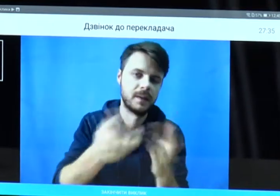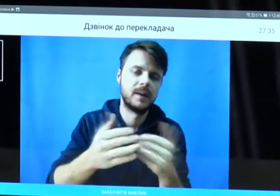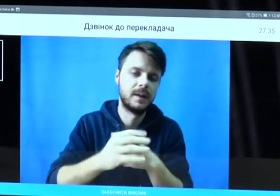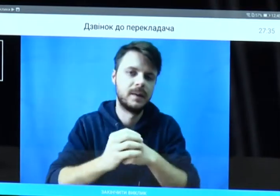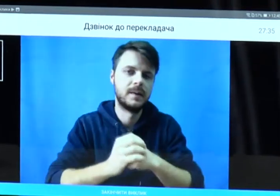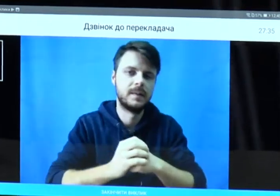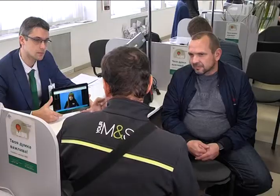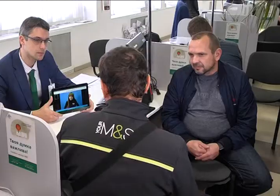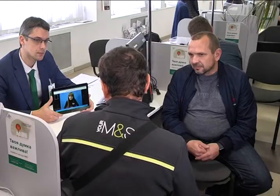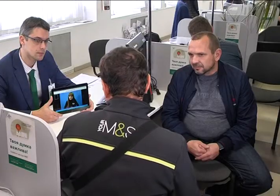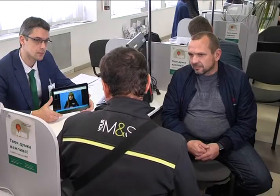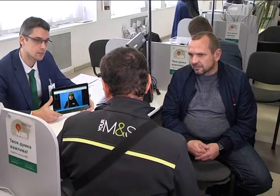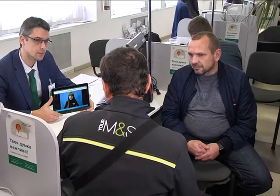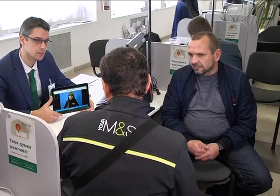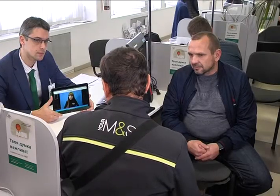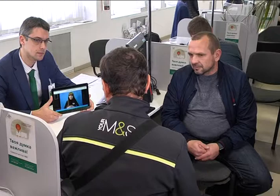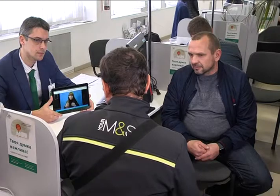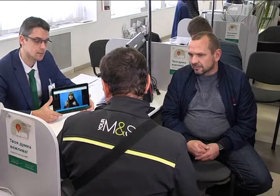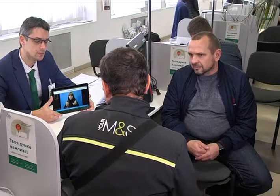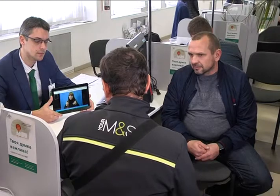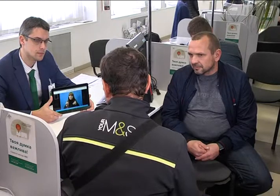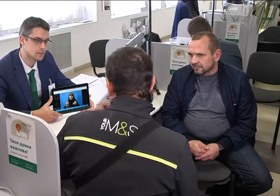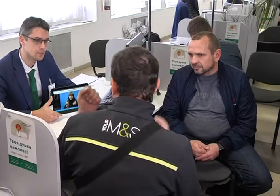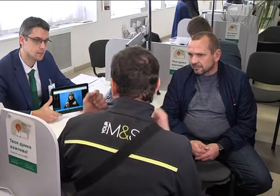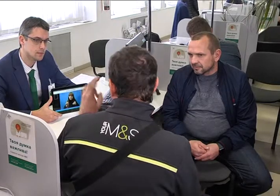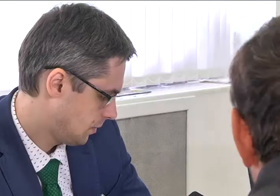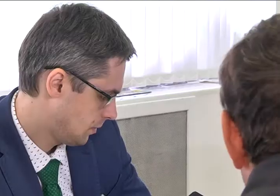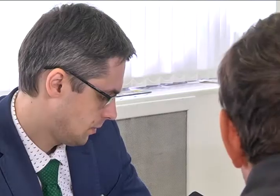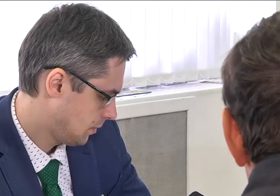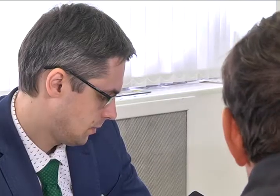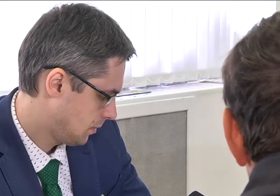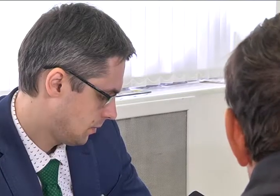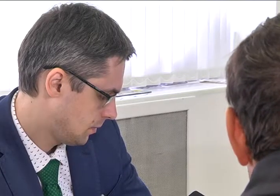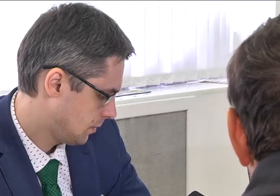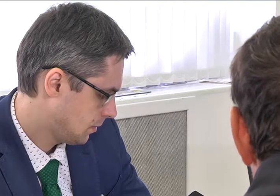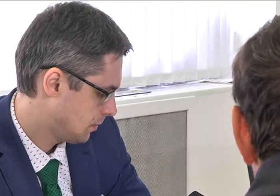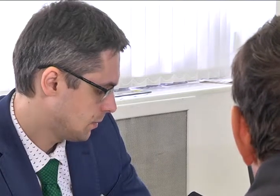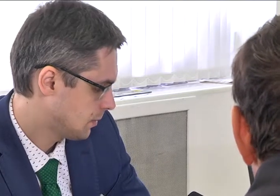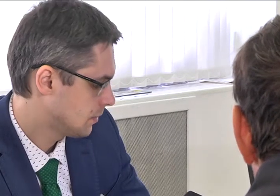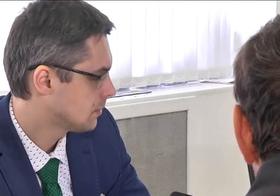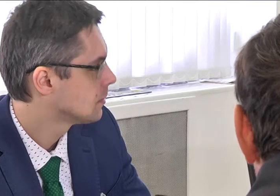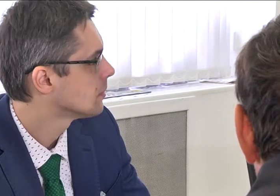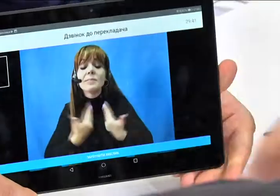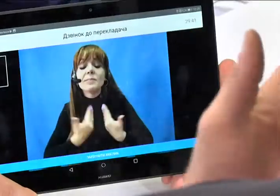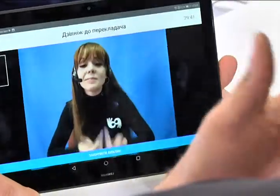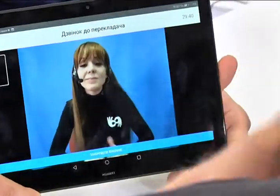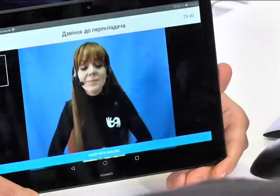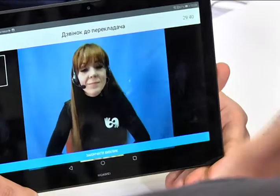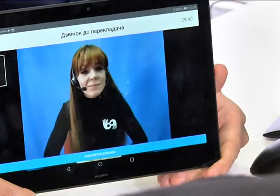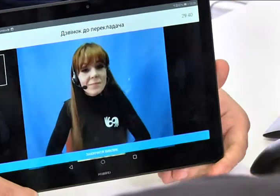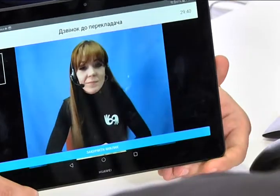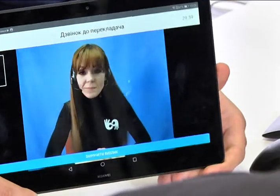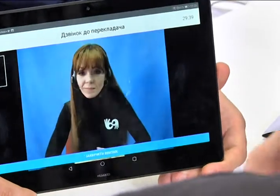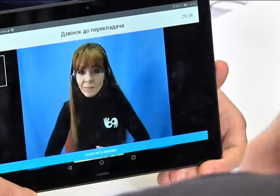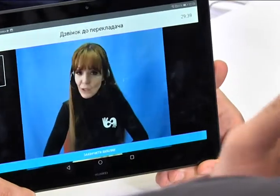висловити думку. Скористатися новацією, розповідають в установі, досить просто. Достатньо прийти до центру і підійти до